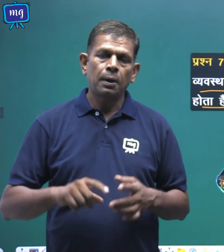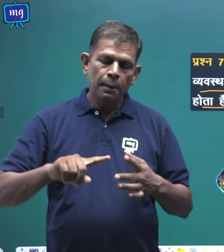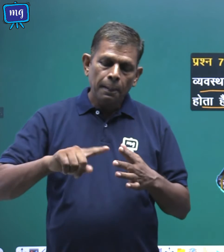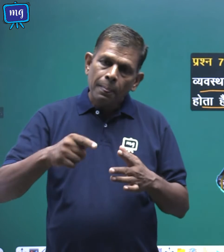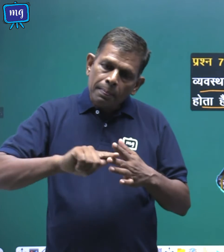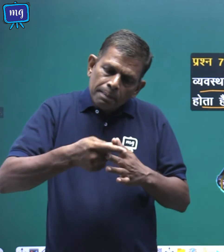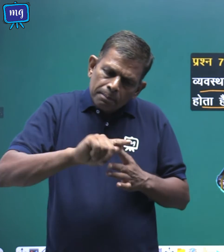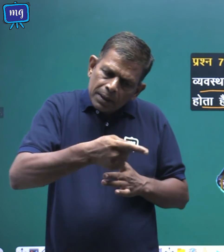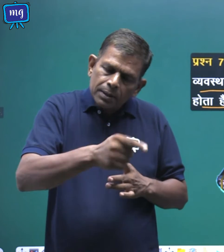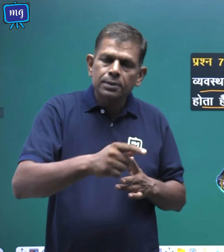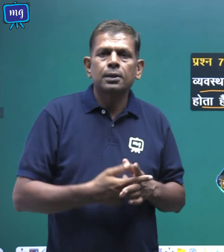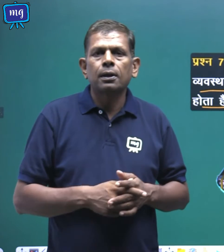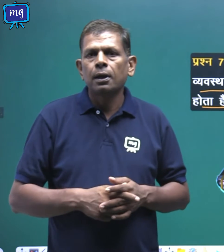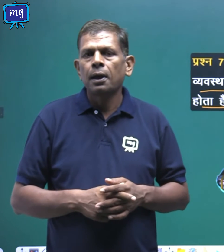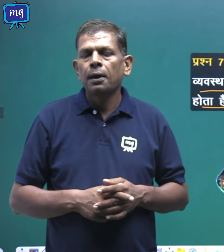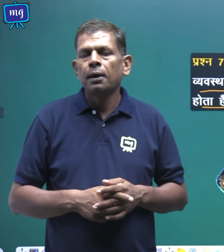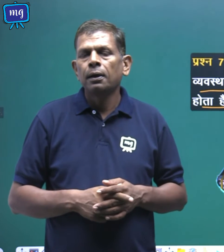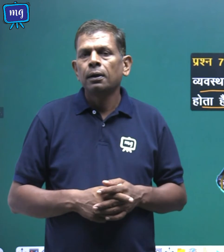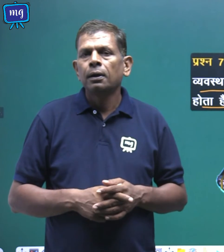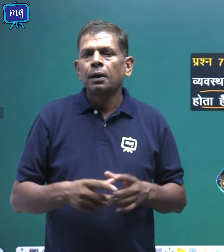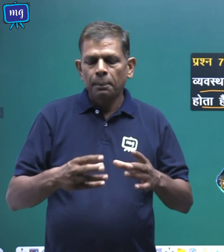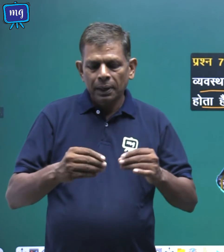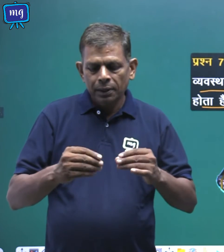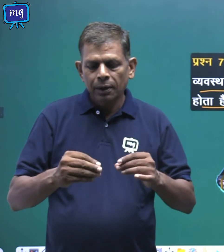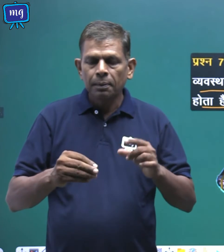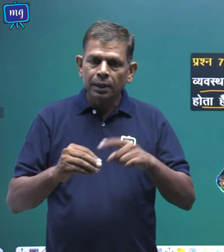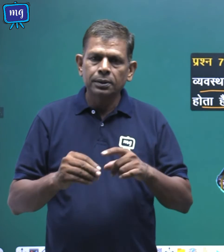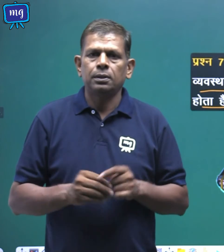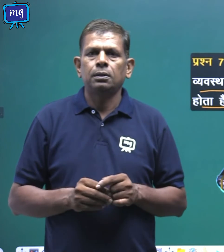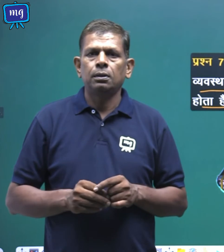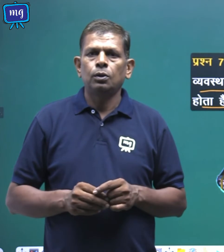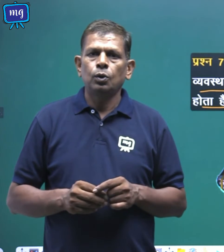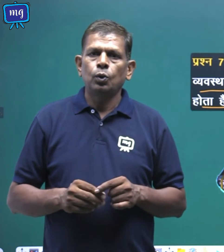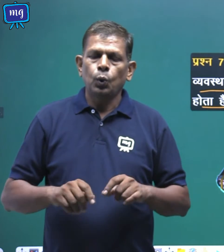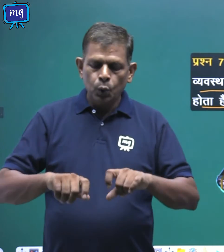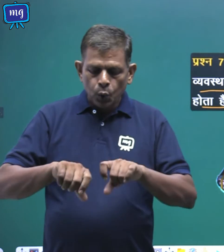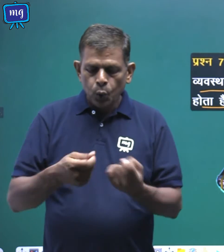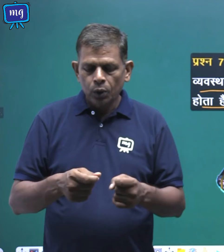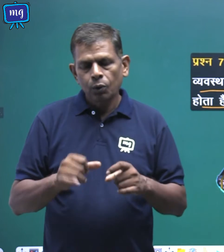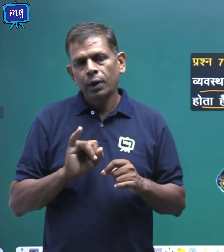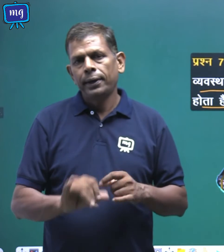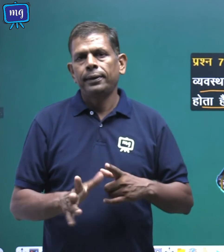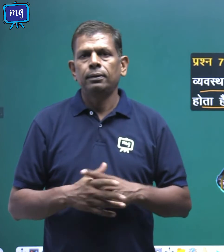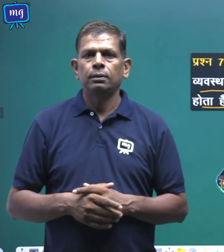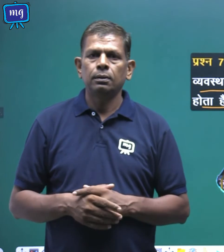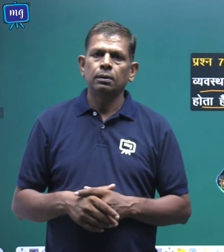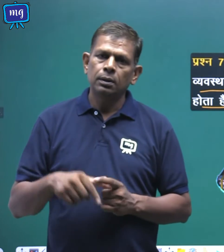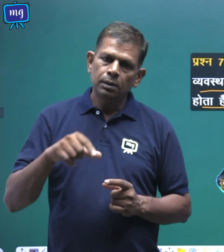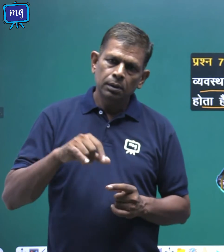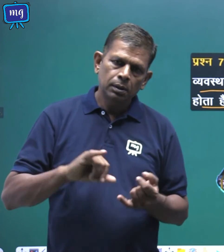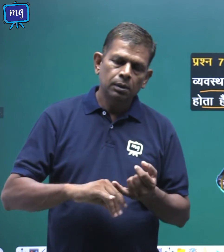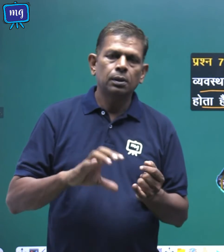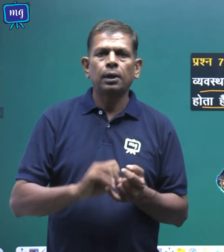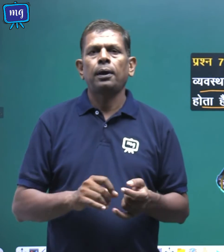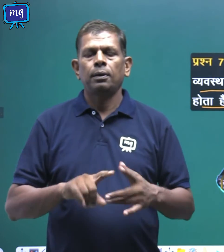पेचकस के प्लास्टिक वाले भाग की जगह से टूटा हुआ है, इसलिए